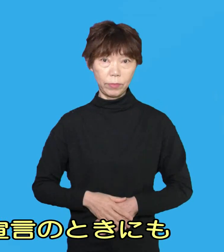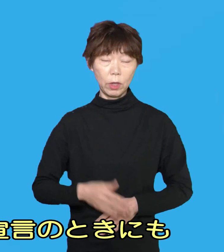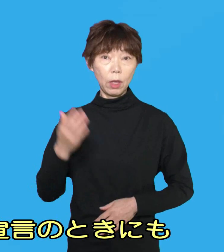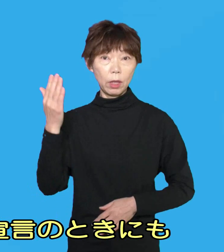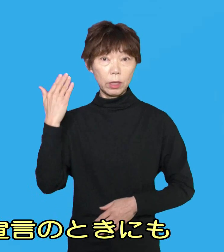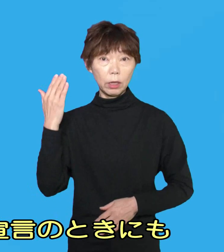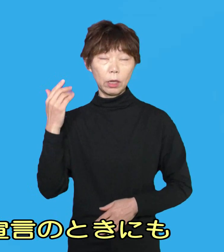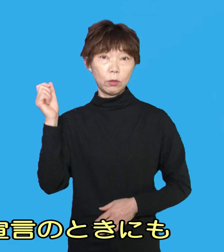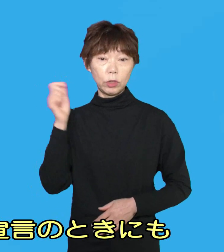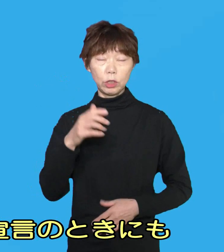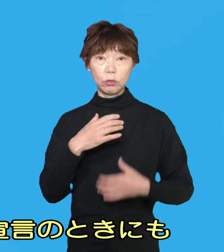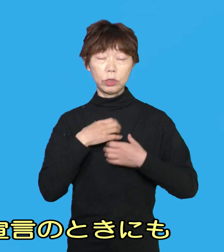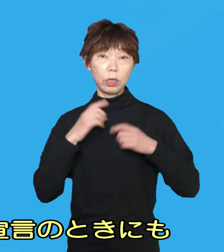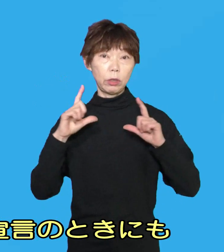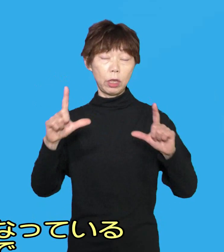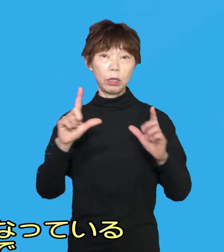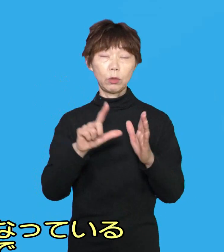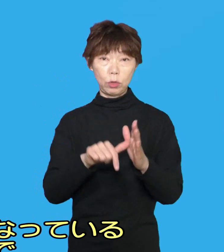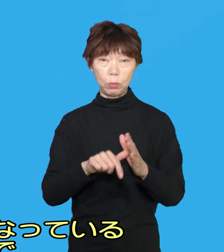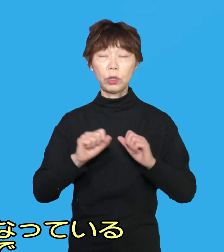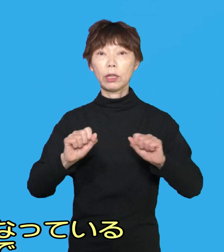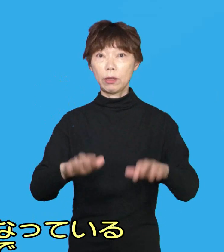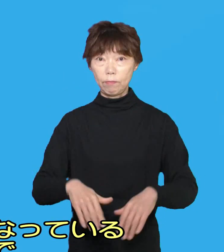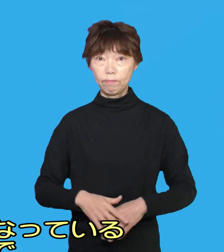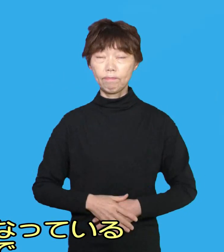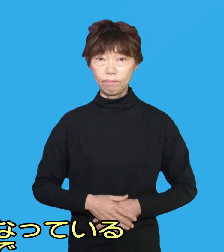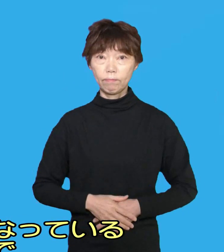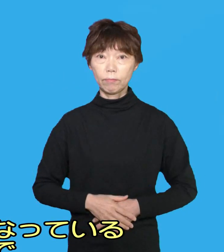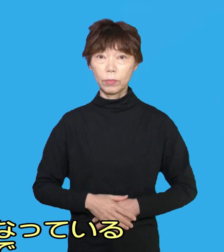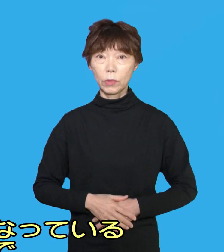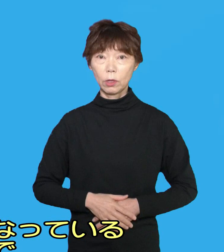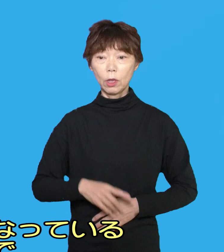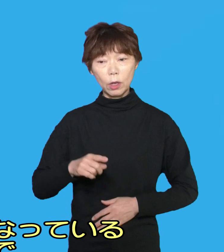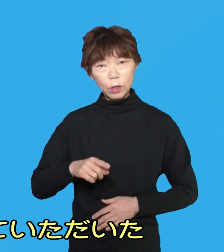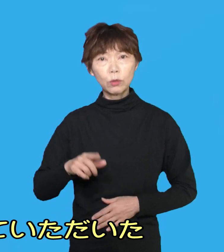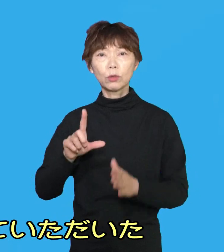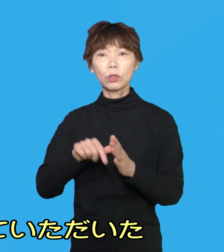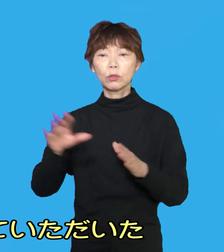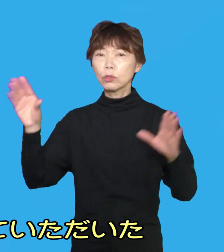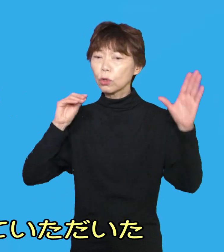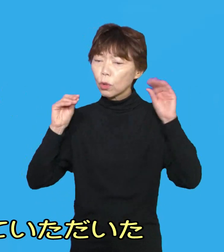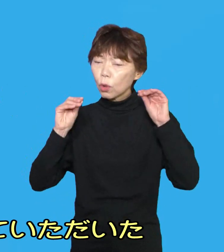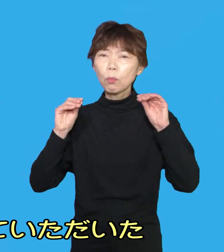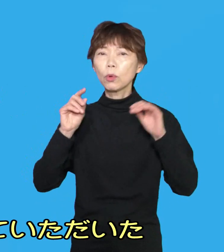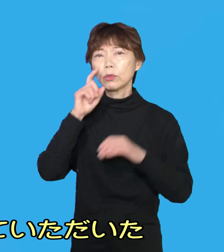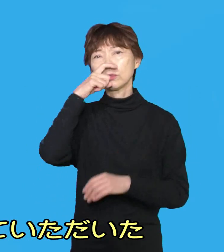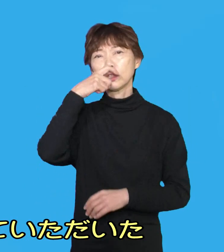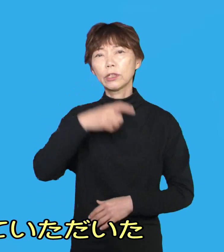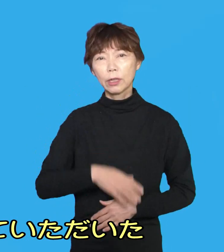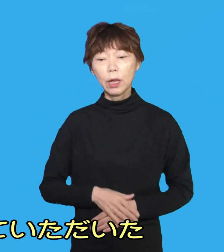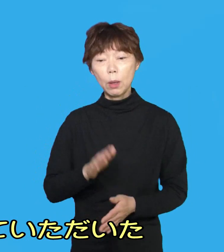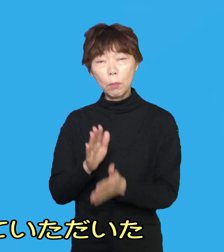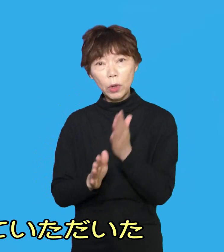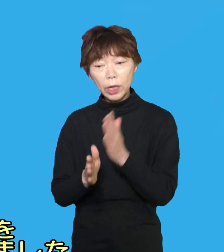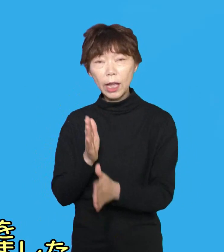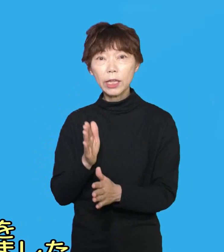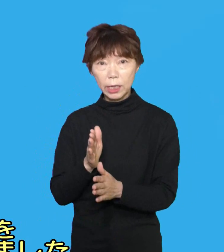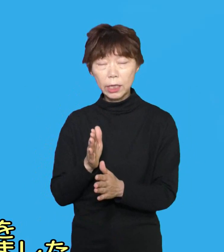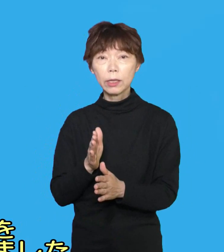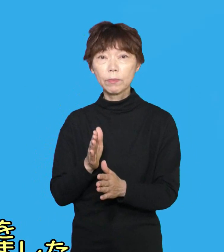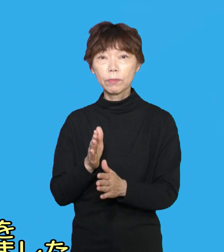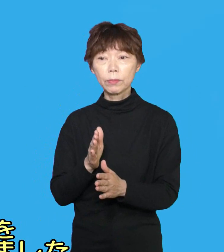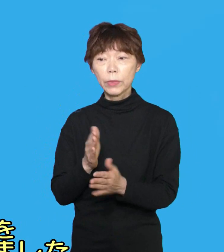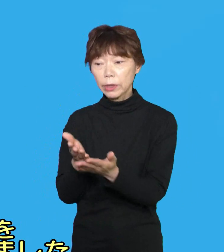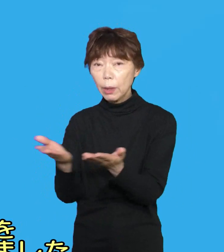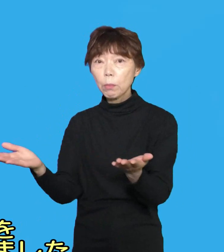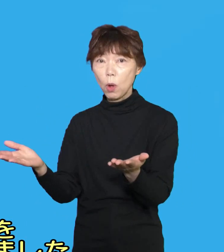時にも実施をしておりました。その情報も少し古くなっている可能性がありますので、もう一度その登録していただいた店舗の皆さん、こちらから確